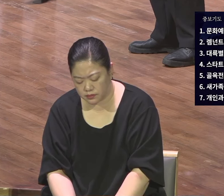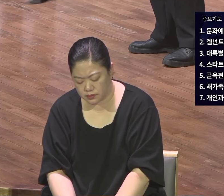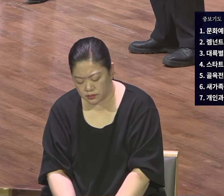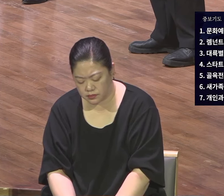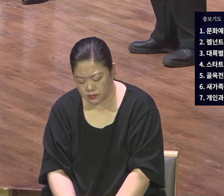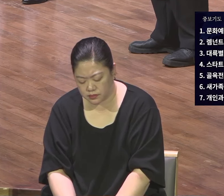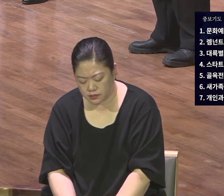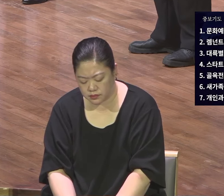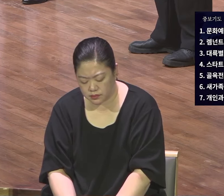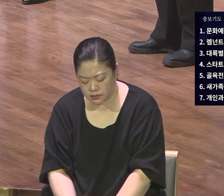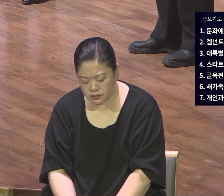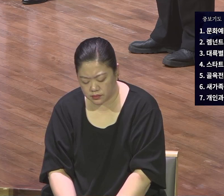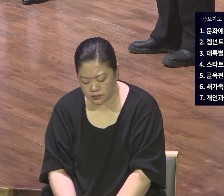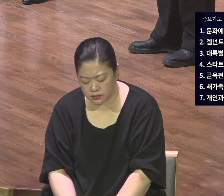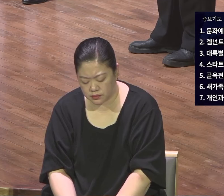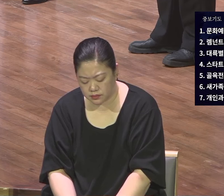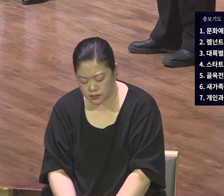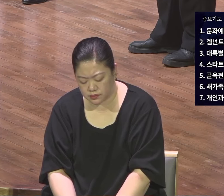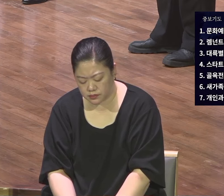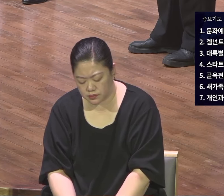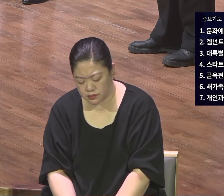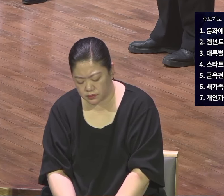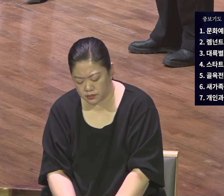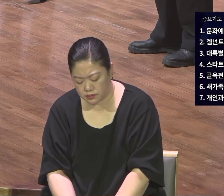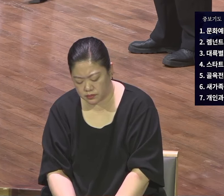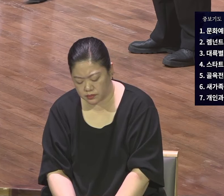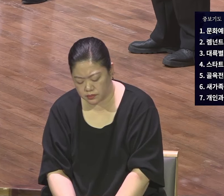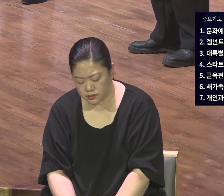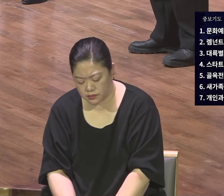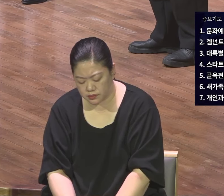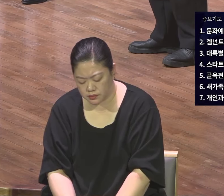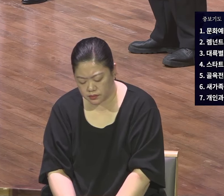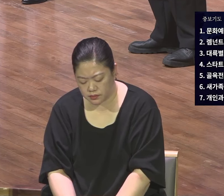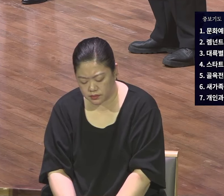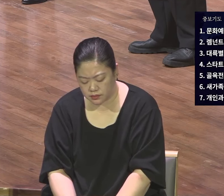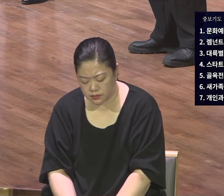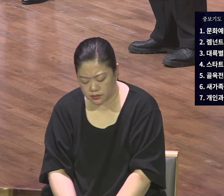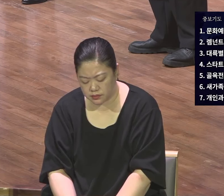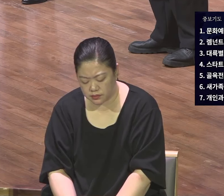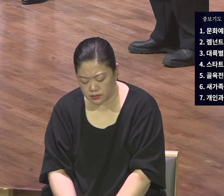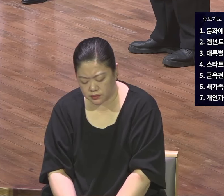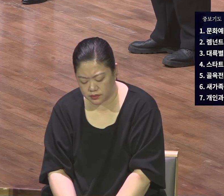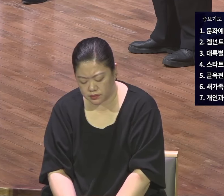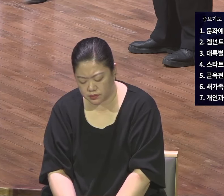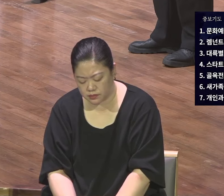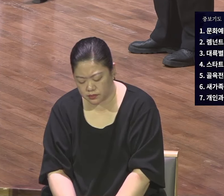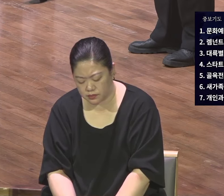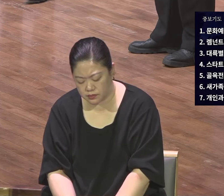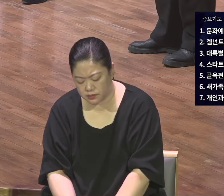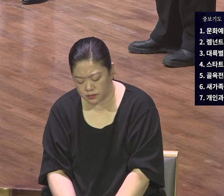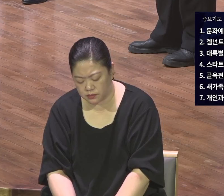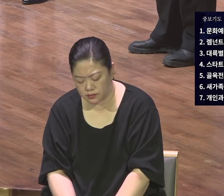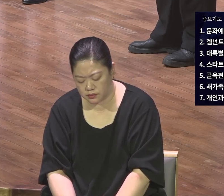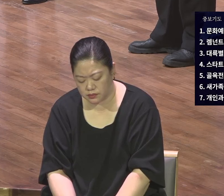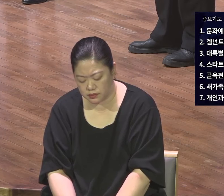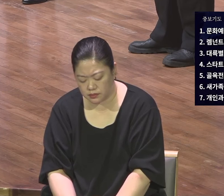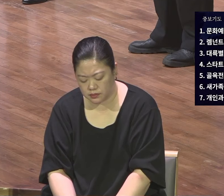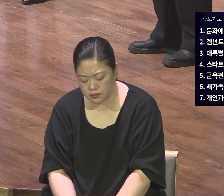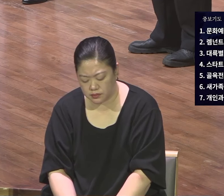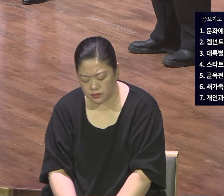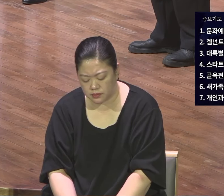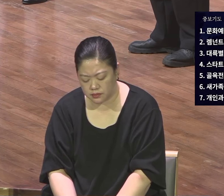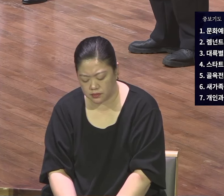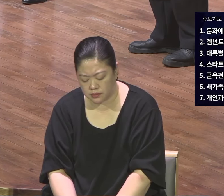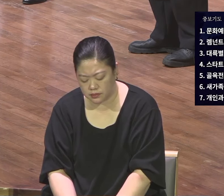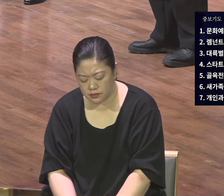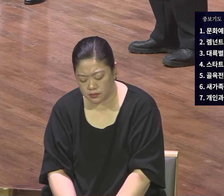하나님께서 주시는 힘을 가지고 울렘넌트 사람에게 힘써서 구속사 법으로 주님께서 역사여 주시옵소서. 우리